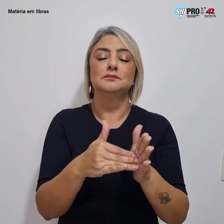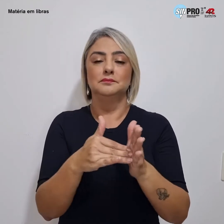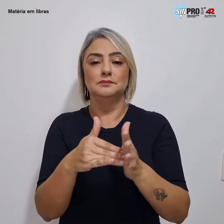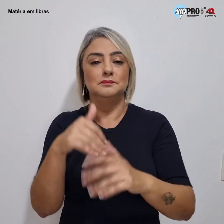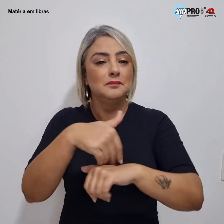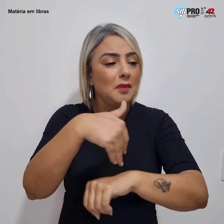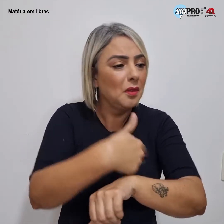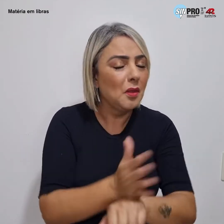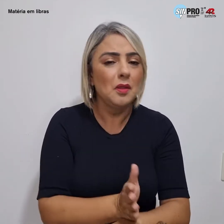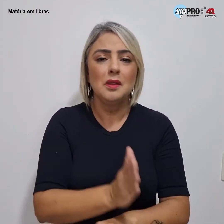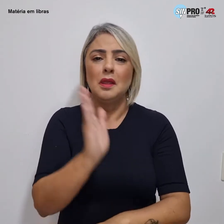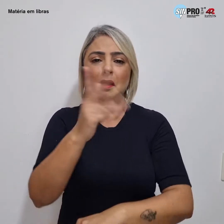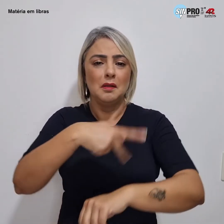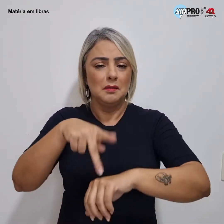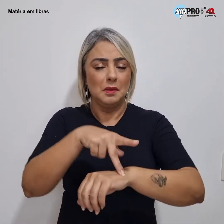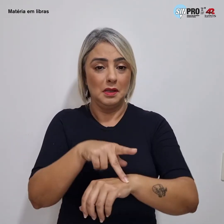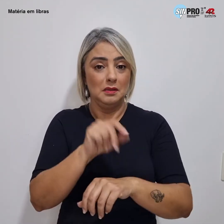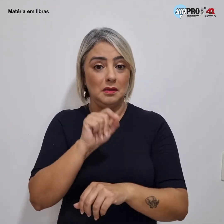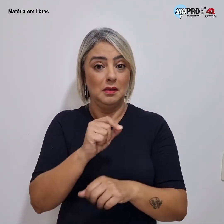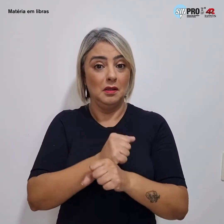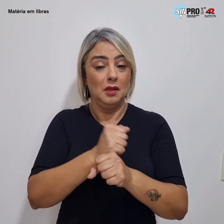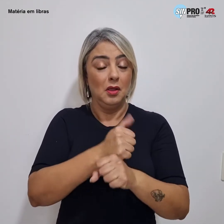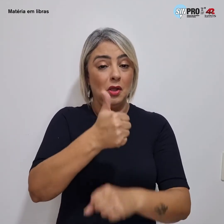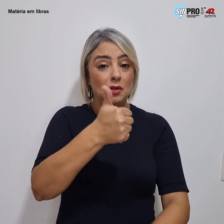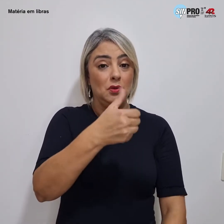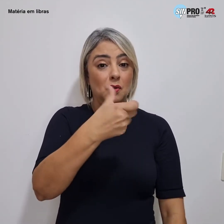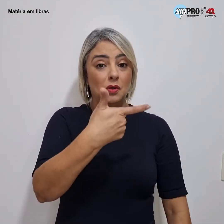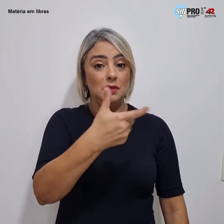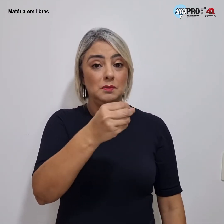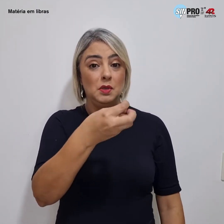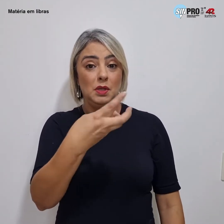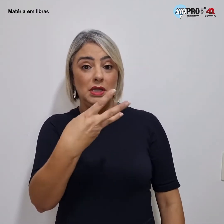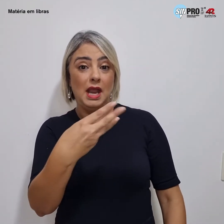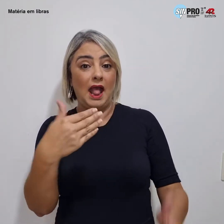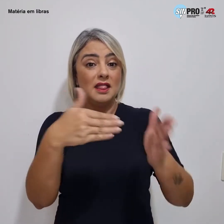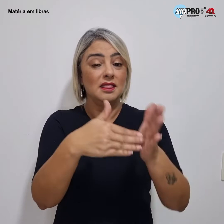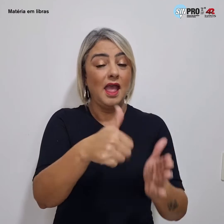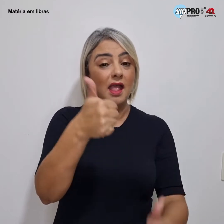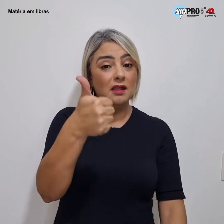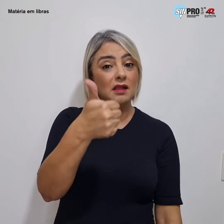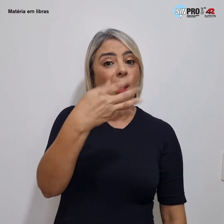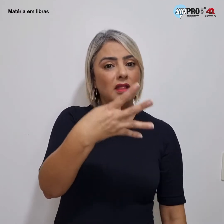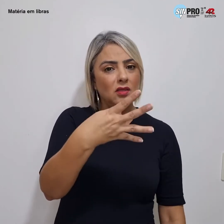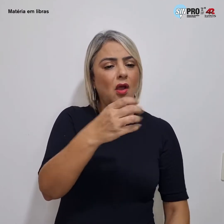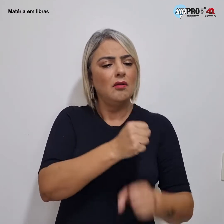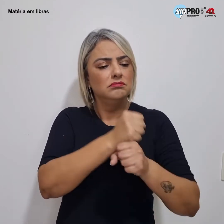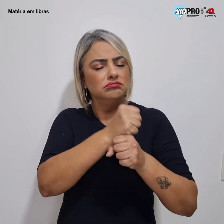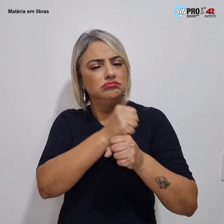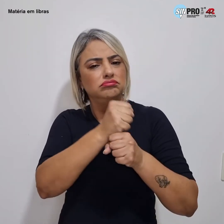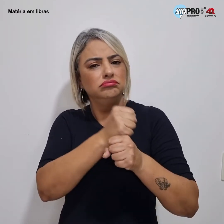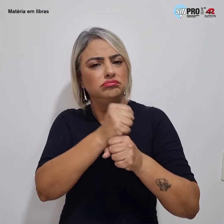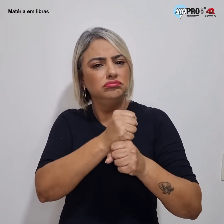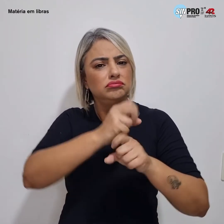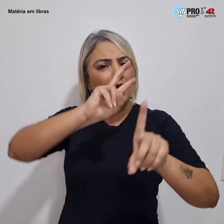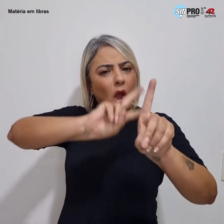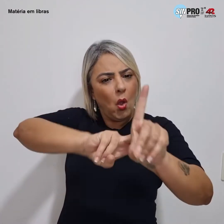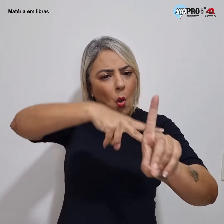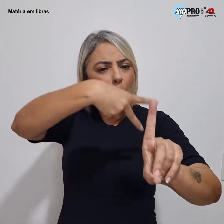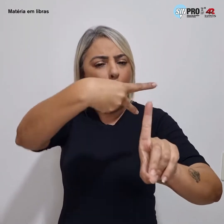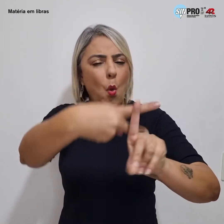os tempos no país. Entre 2003 a 2014, quando duplicou o